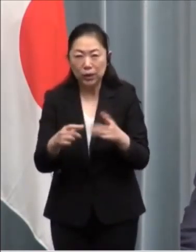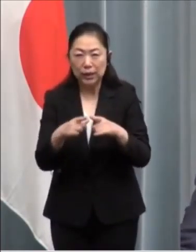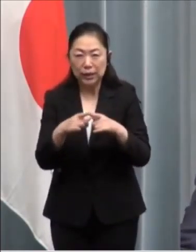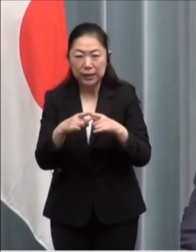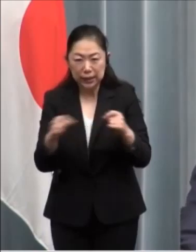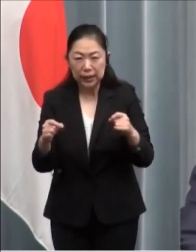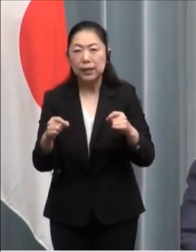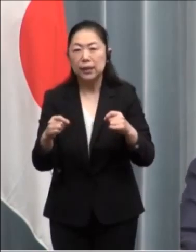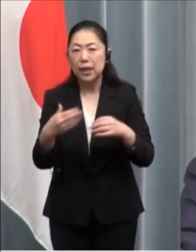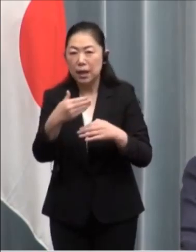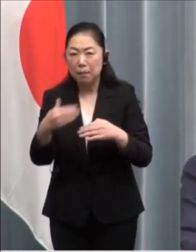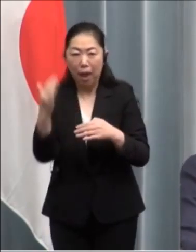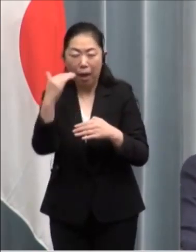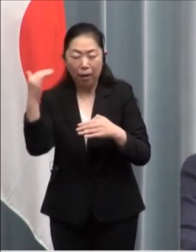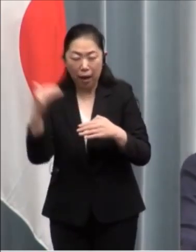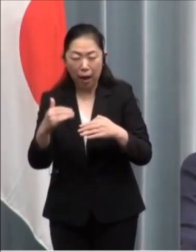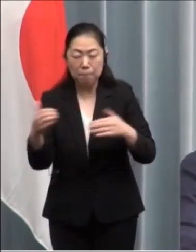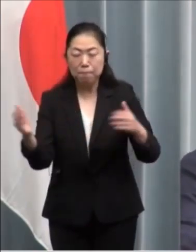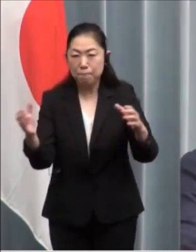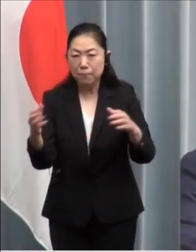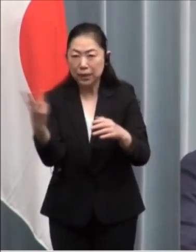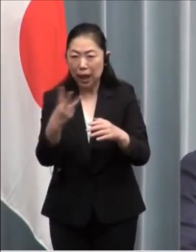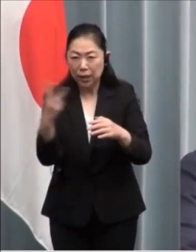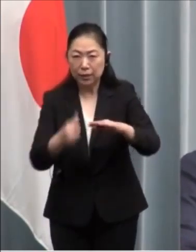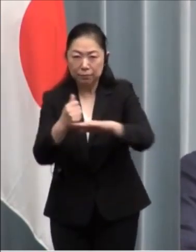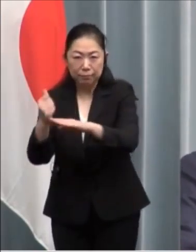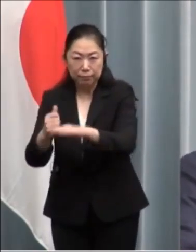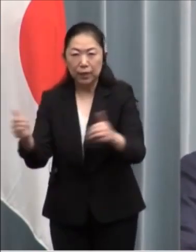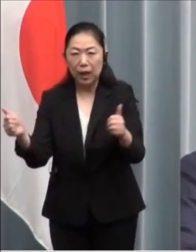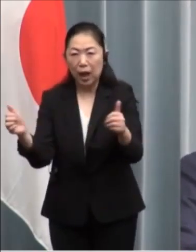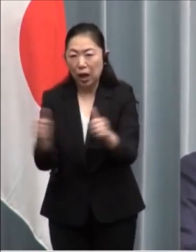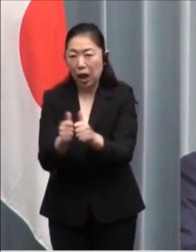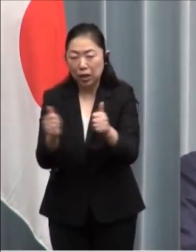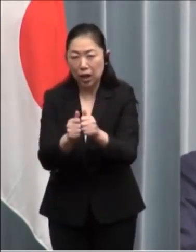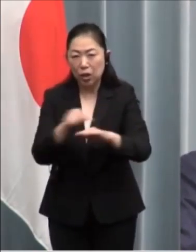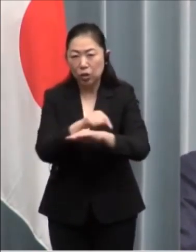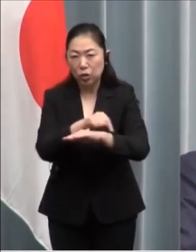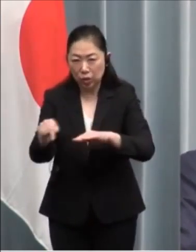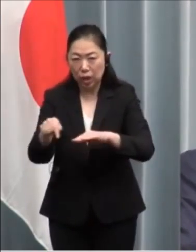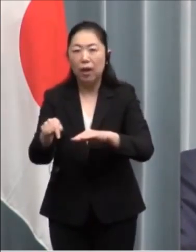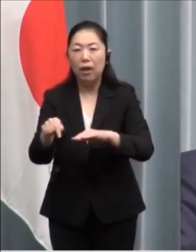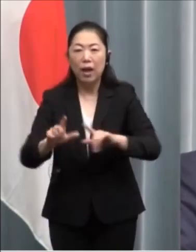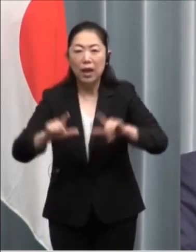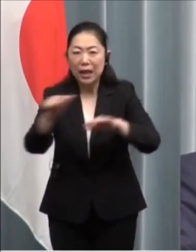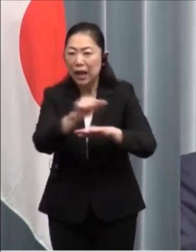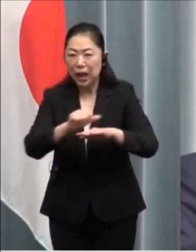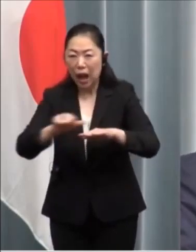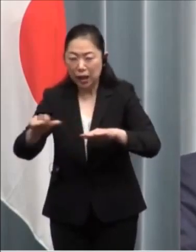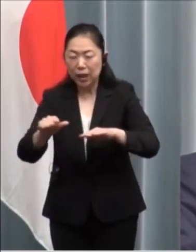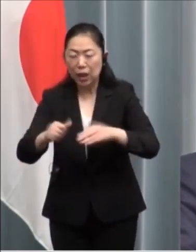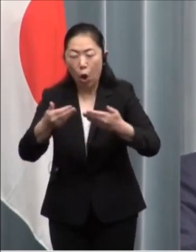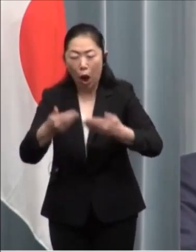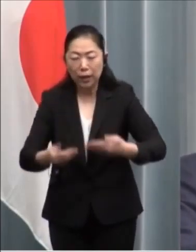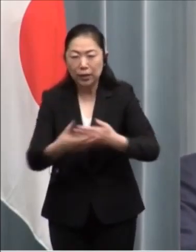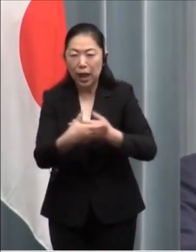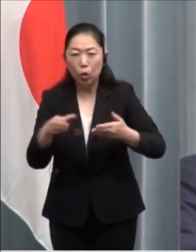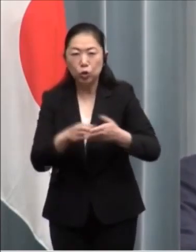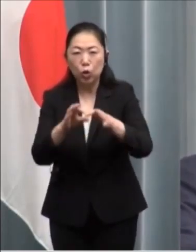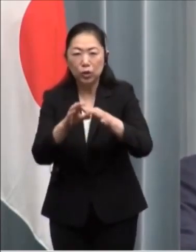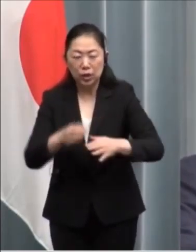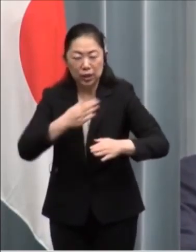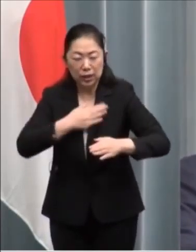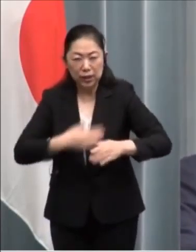催し、北朝鮮の核問題など一層厳しさを増す東アジアの安全保障環境について認識を共有し、国